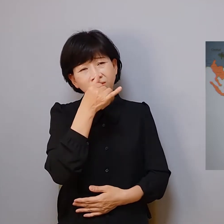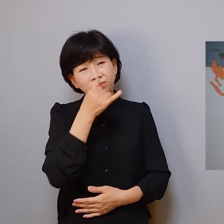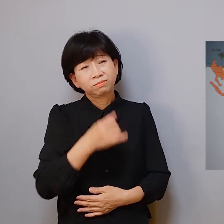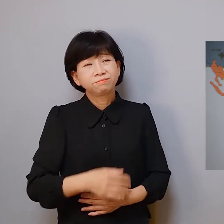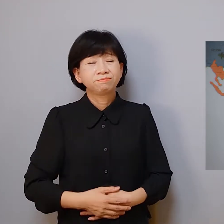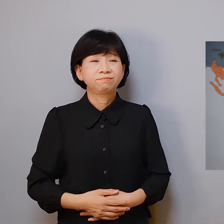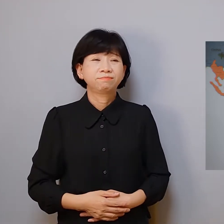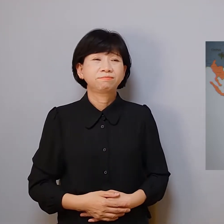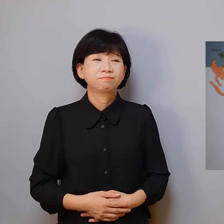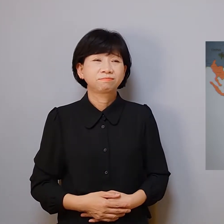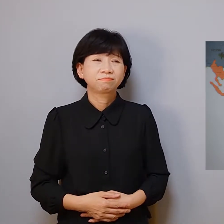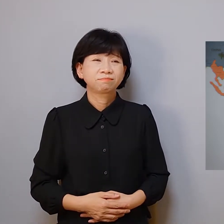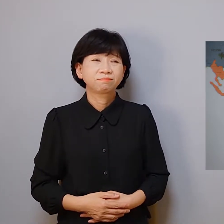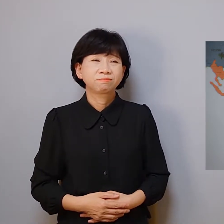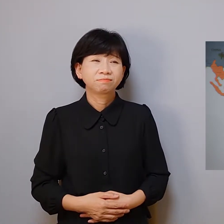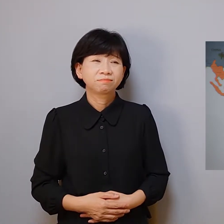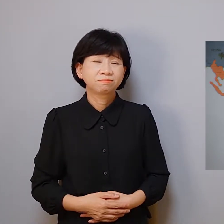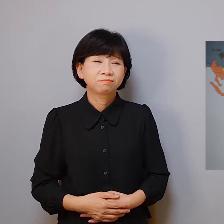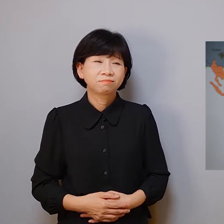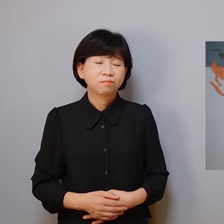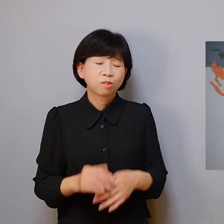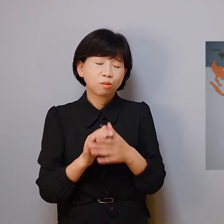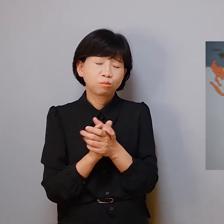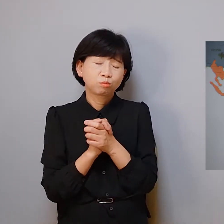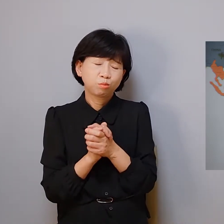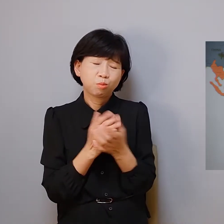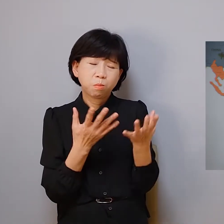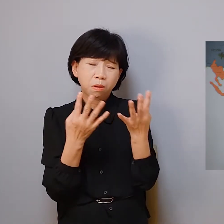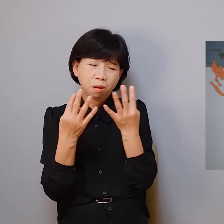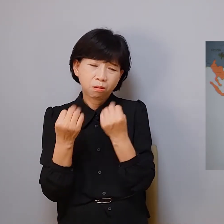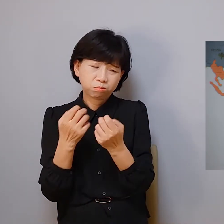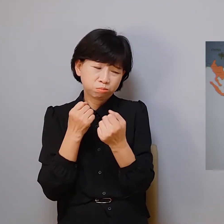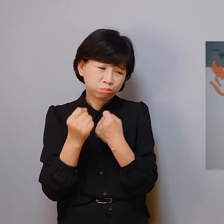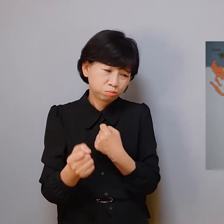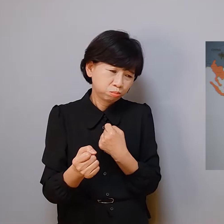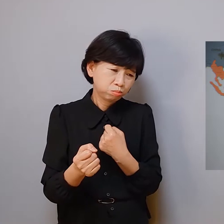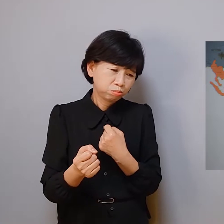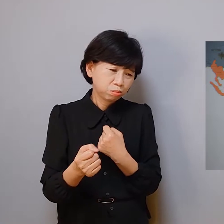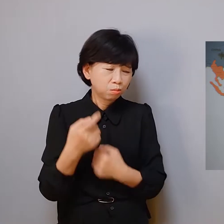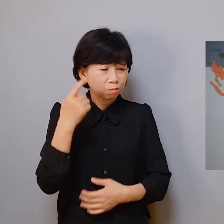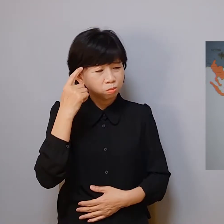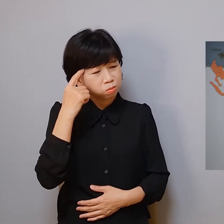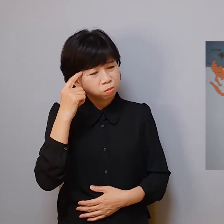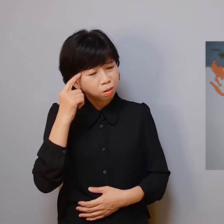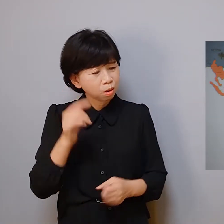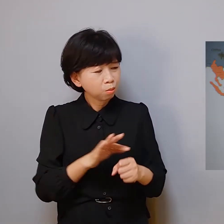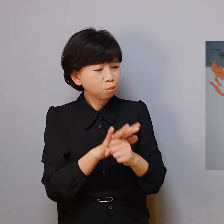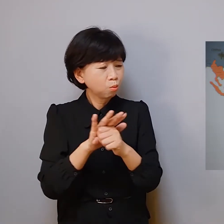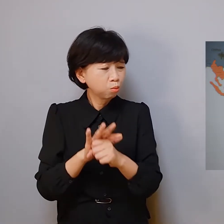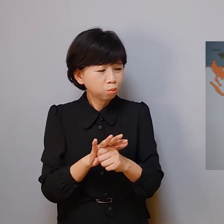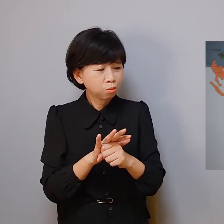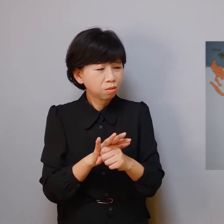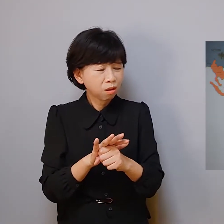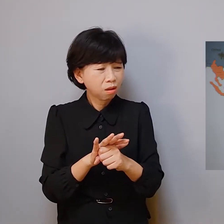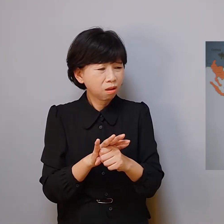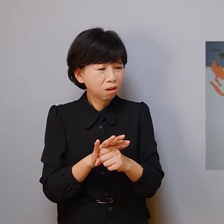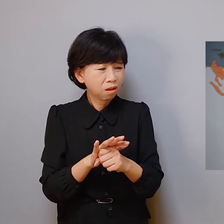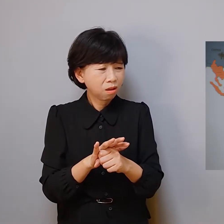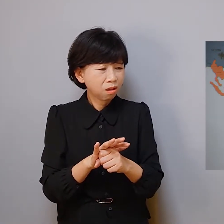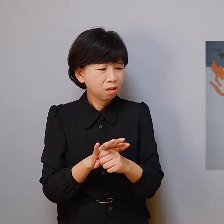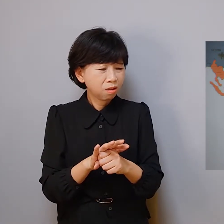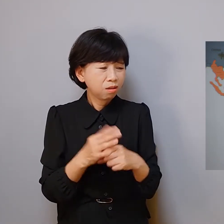안타까운 현실입니다. 그렇게 기도를 많이 한다고 하면서 왜 코로나가 아직도